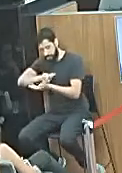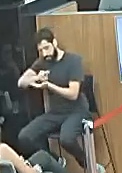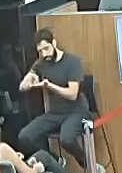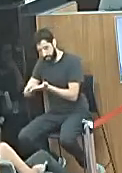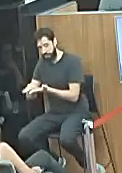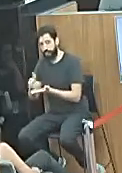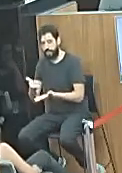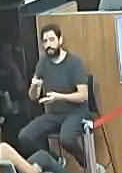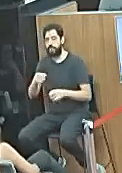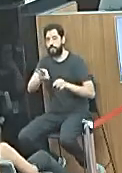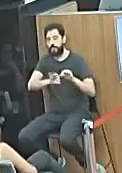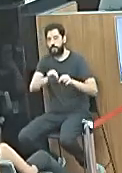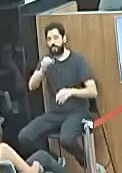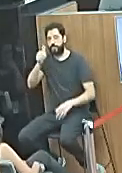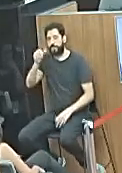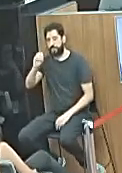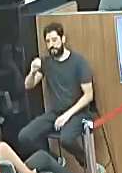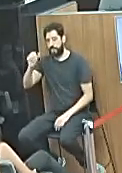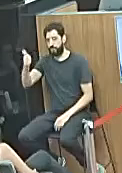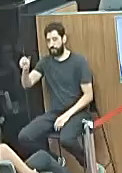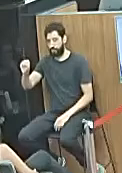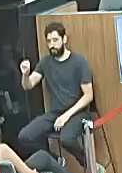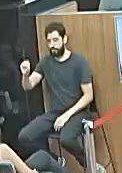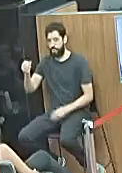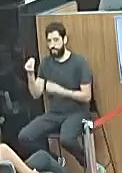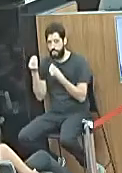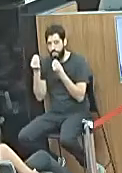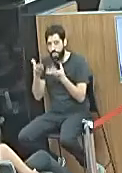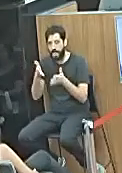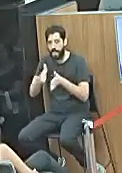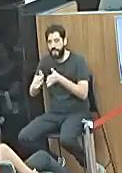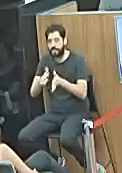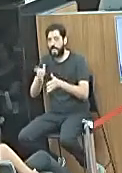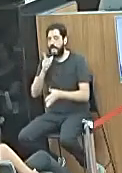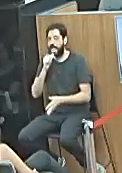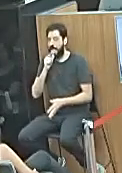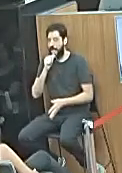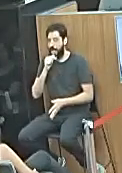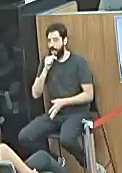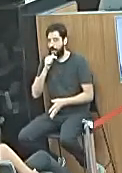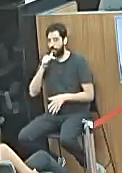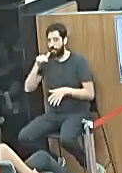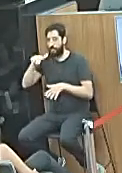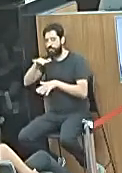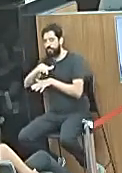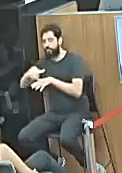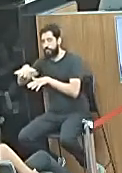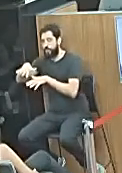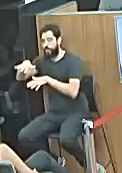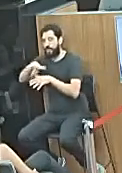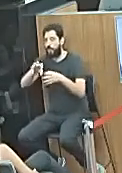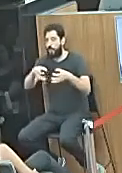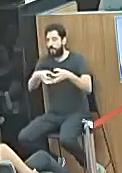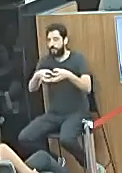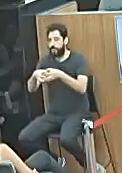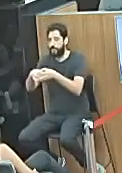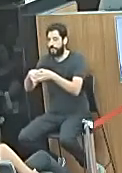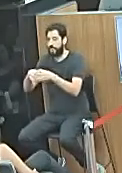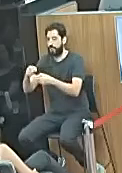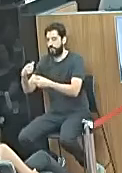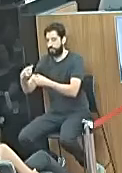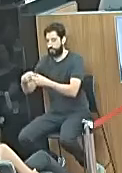programa 0 18 garantir o acesso à água nas comunidades rurais da região intermediária de montes